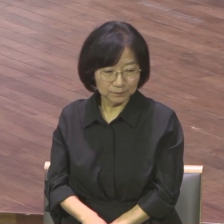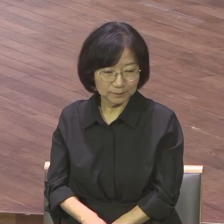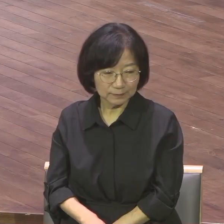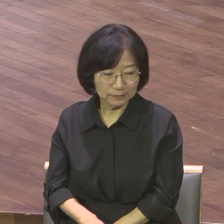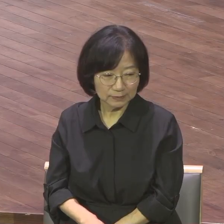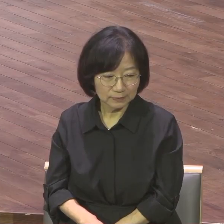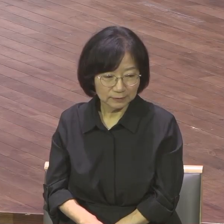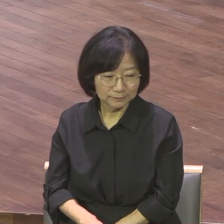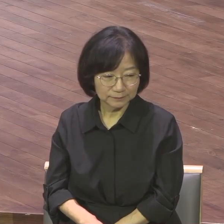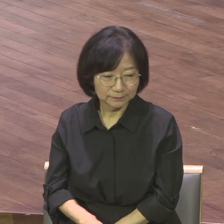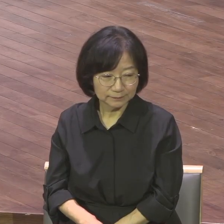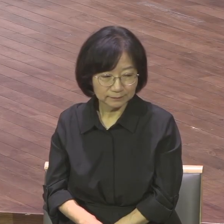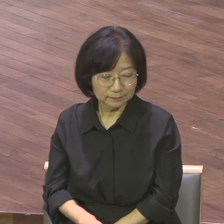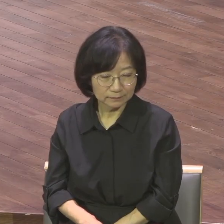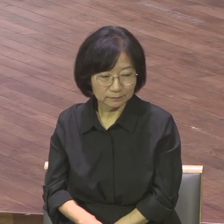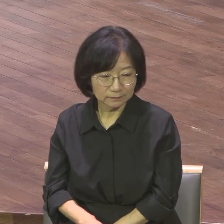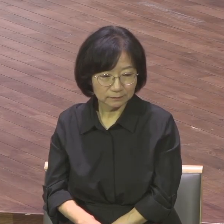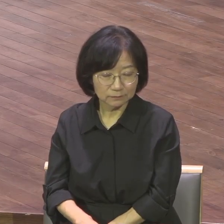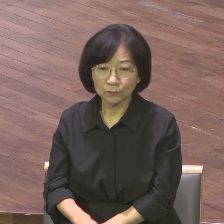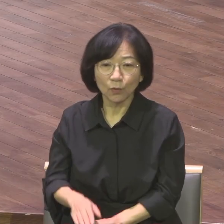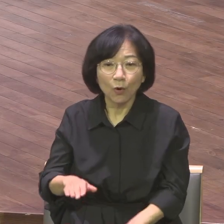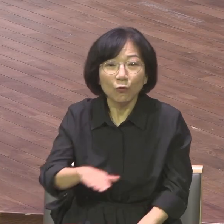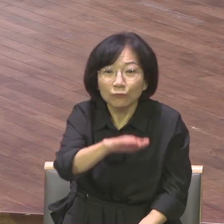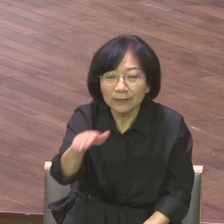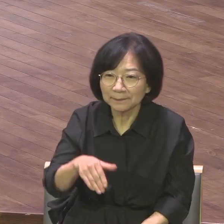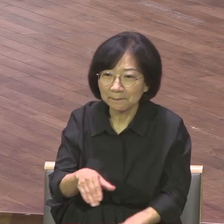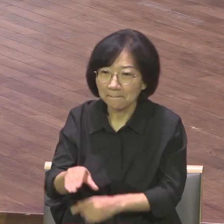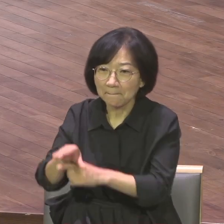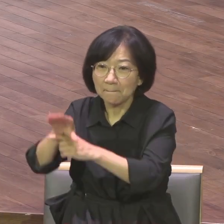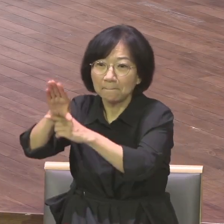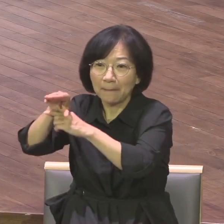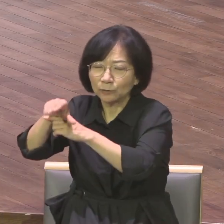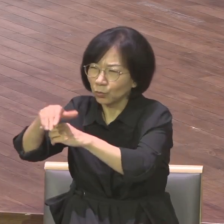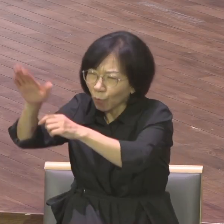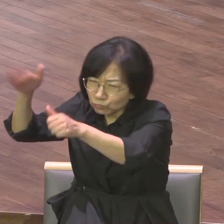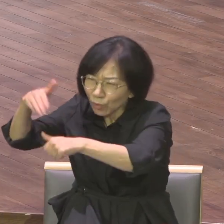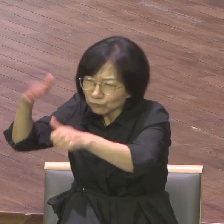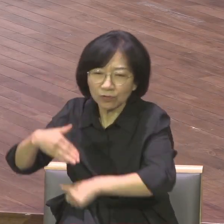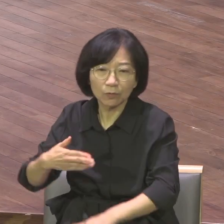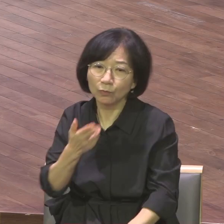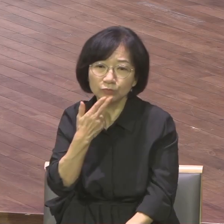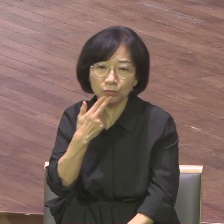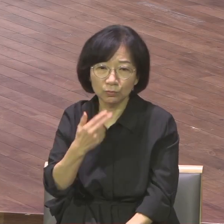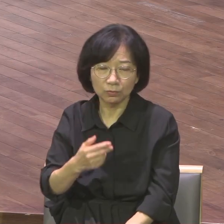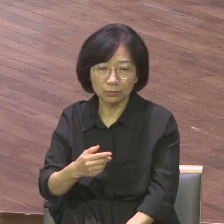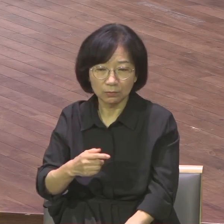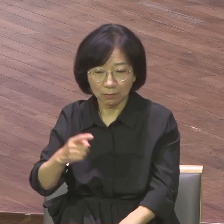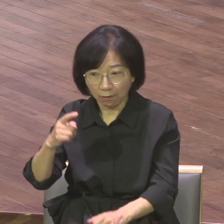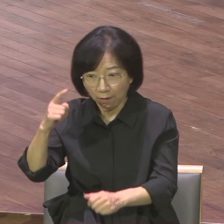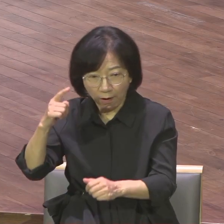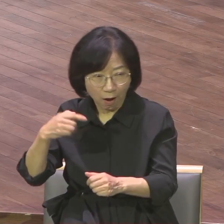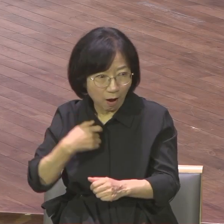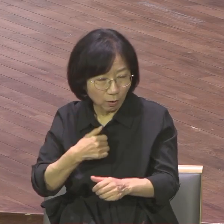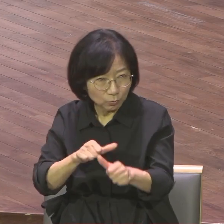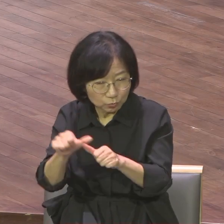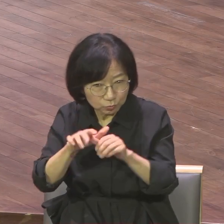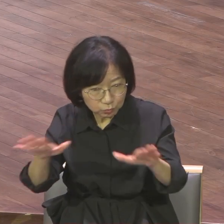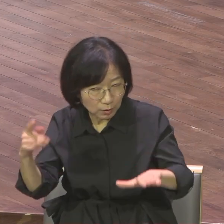우리가 무슨 방송을 오래 했습니까? 자기들이 어떻게 그 큰 방송에 찾아옵니까?